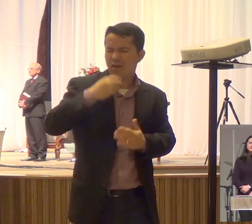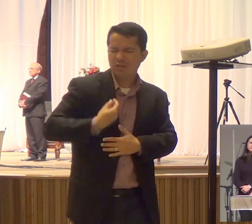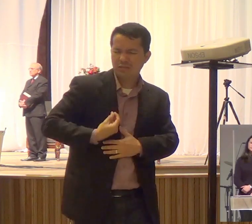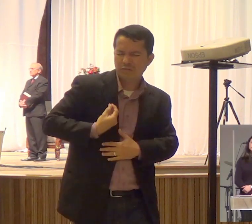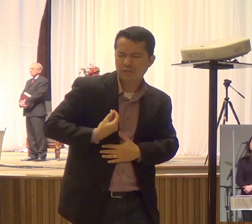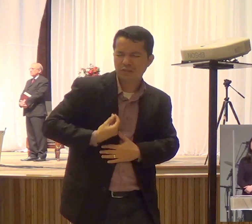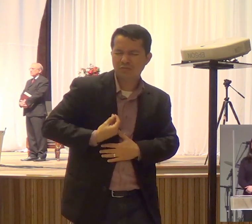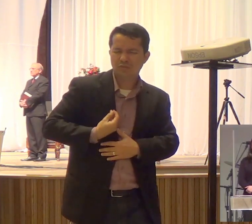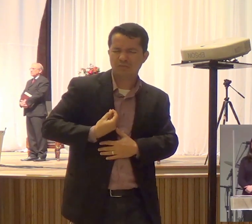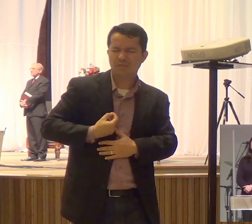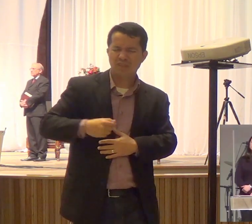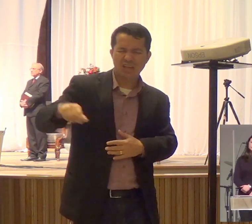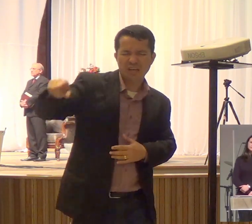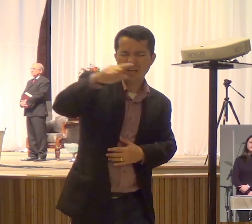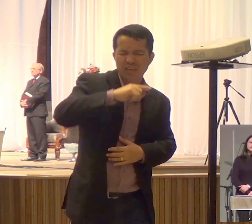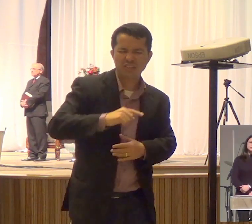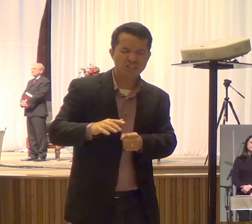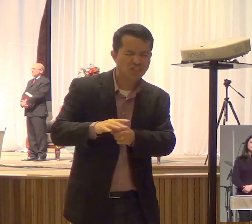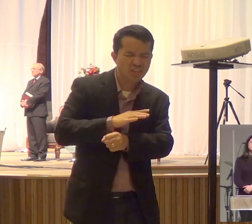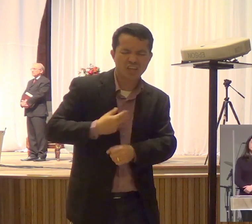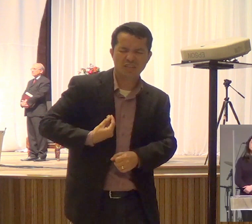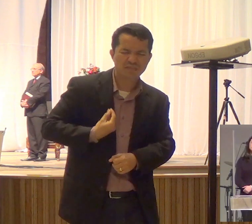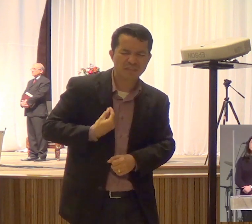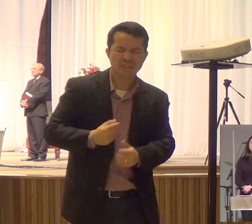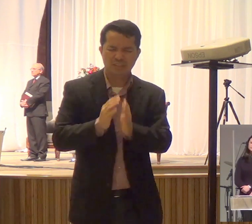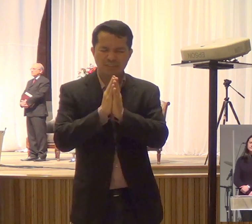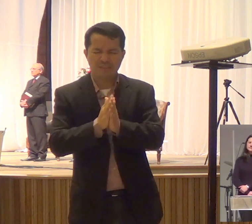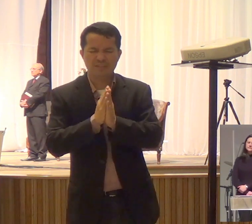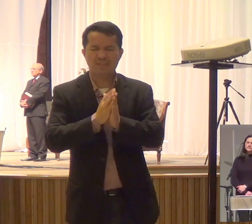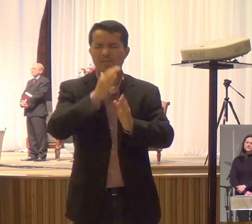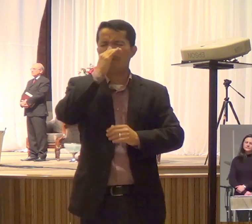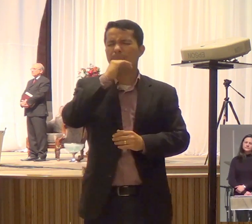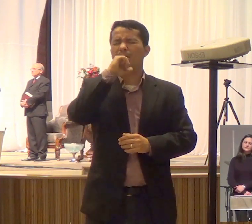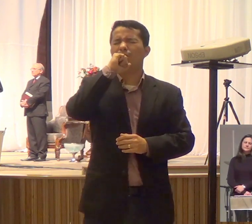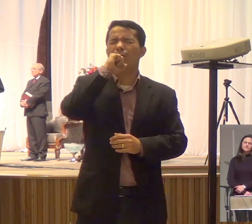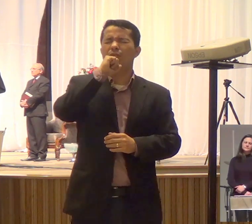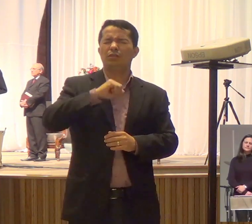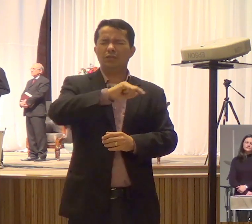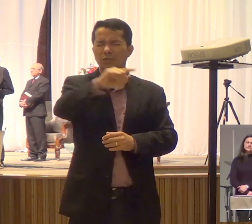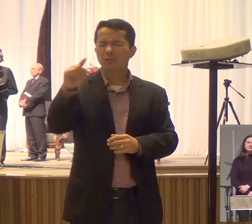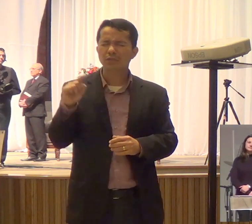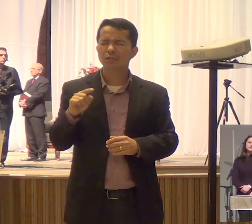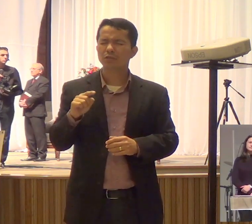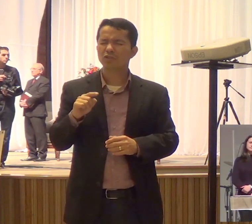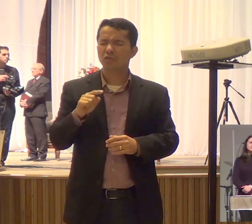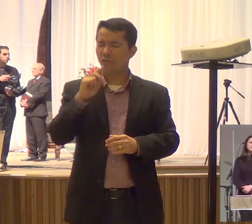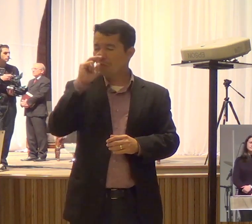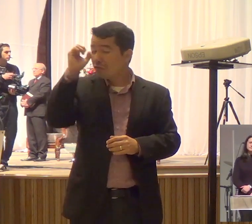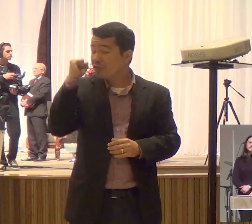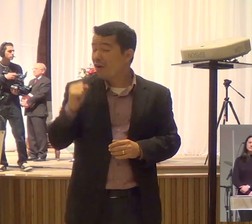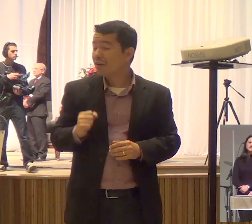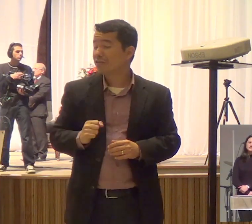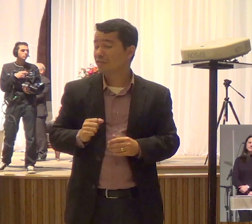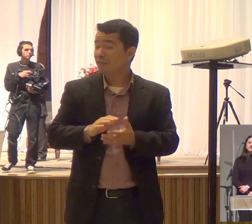viçosa, aquele ramo cheio de vida, que não vai conseguir sustentar muito além dos frutos que nasceu